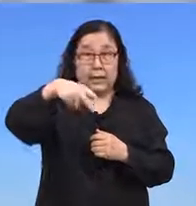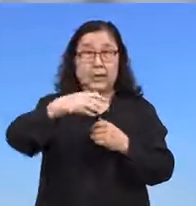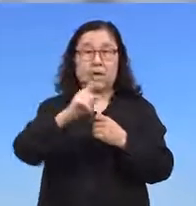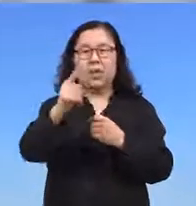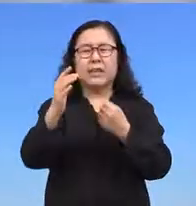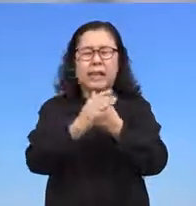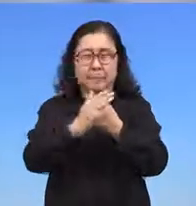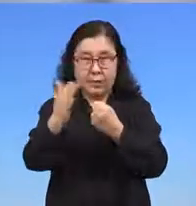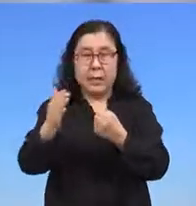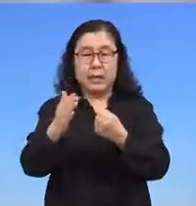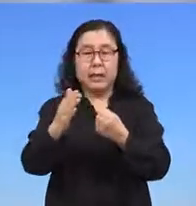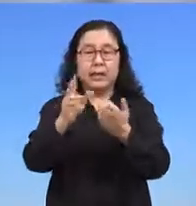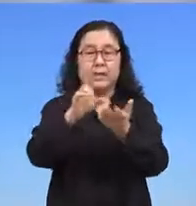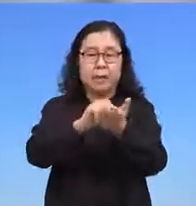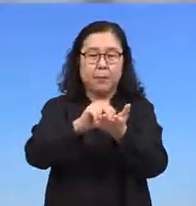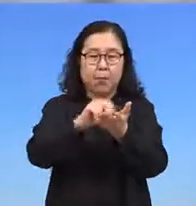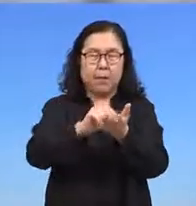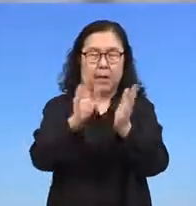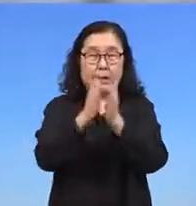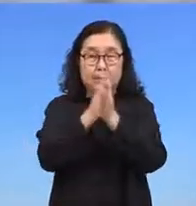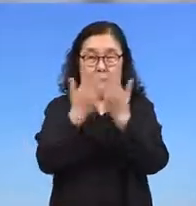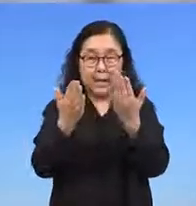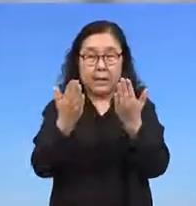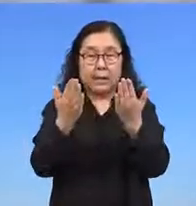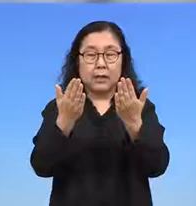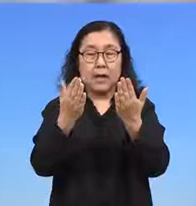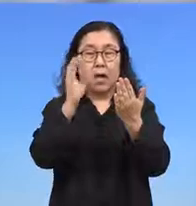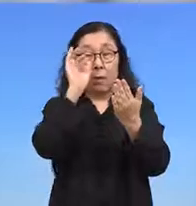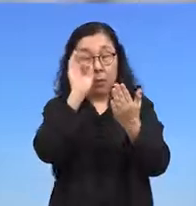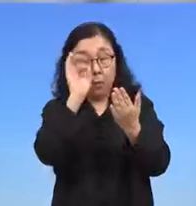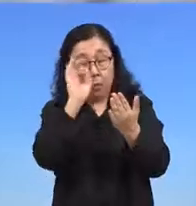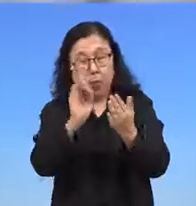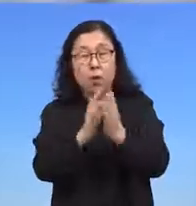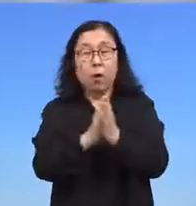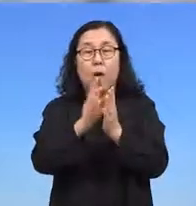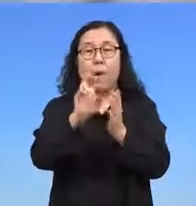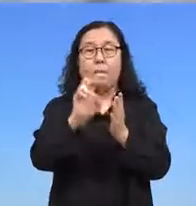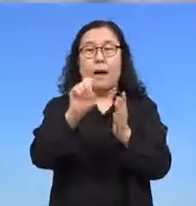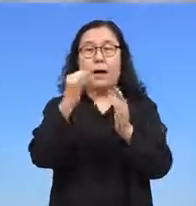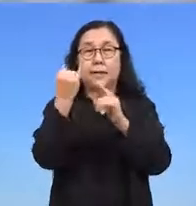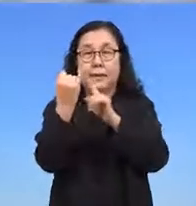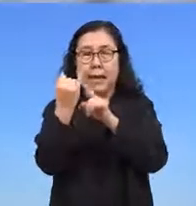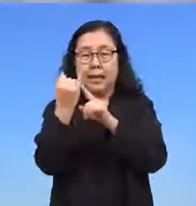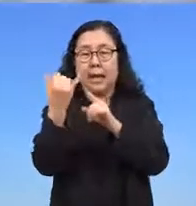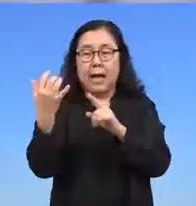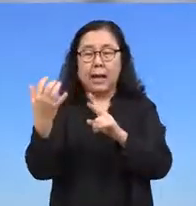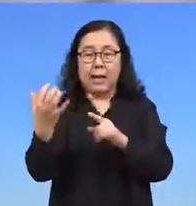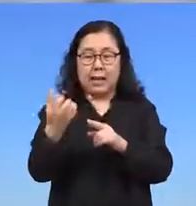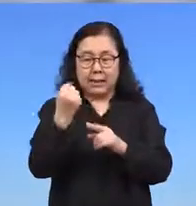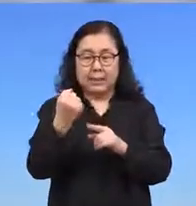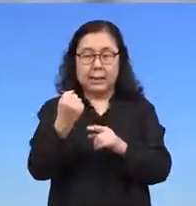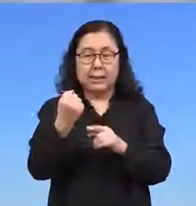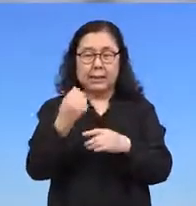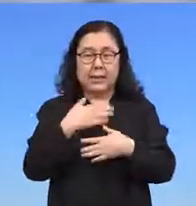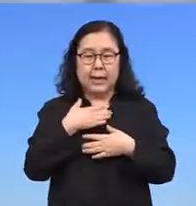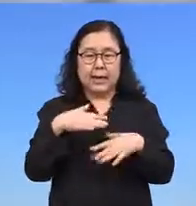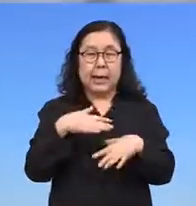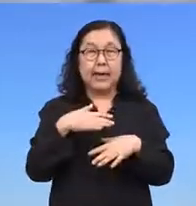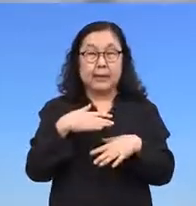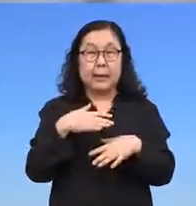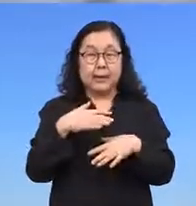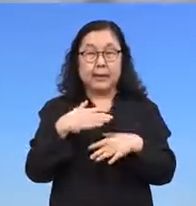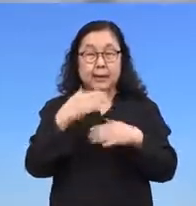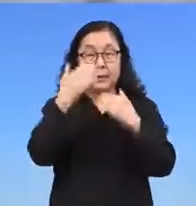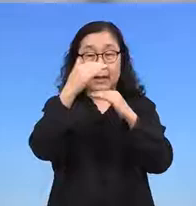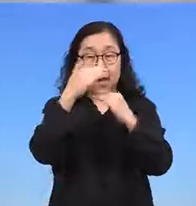제목의 책을 통해서 이 본문에 마르다가 가지고 있는 약점 2가지를 제가 살펴보고는 그것이 오래전부터